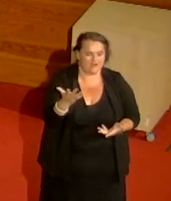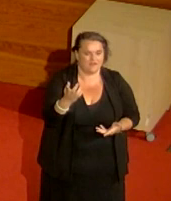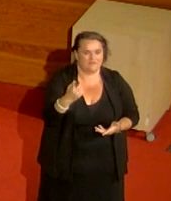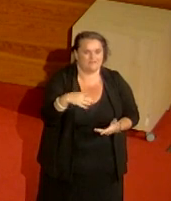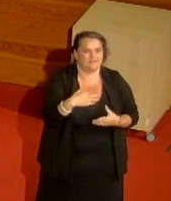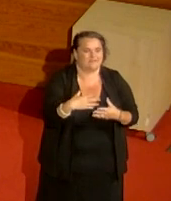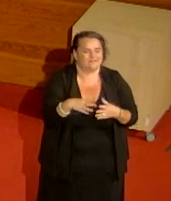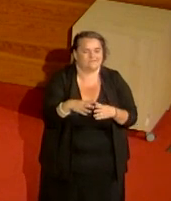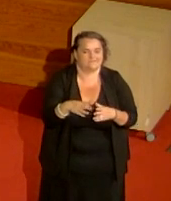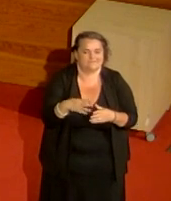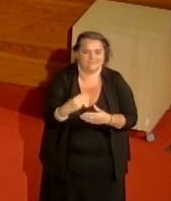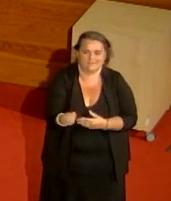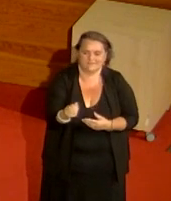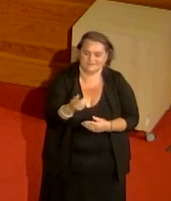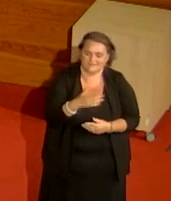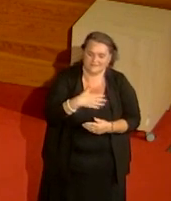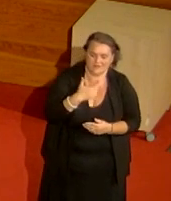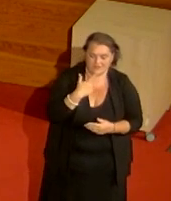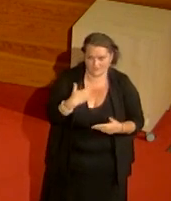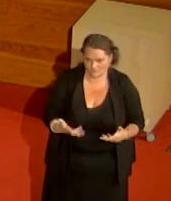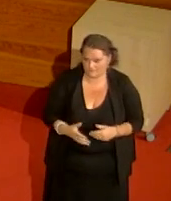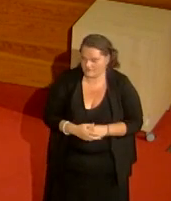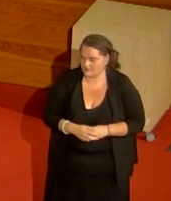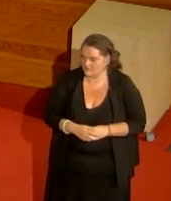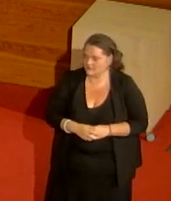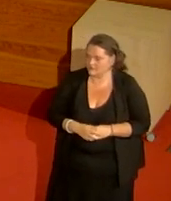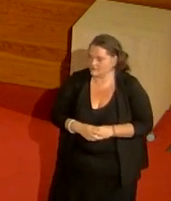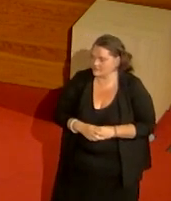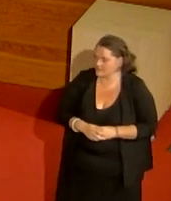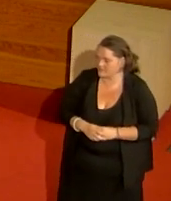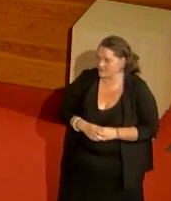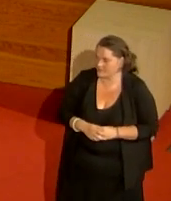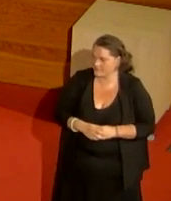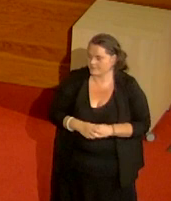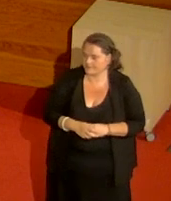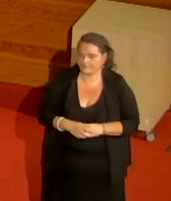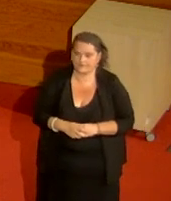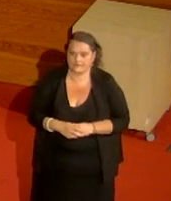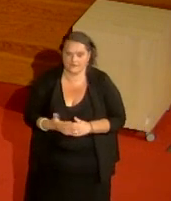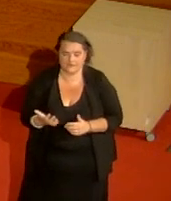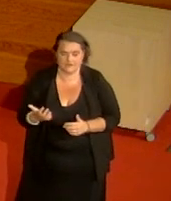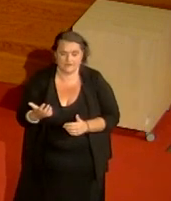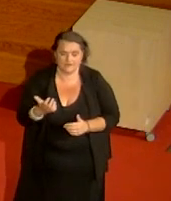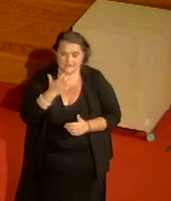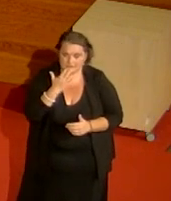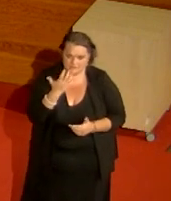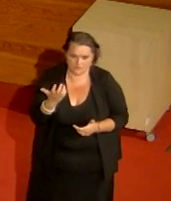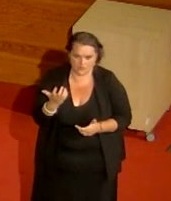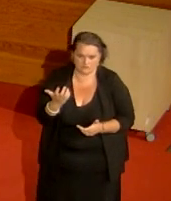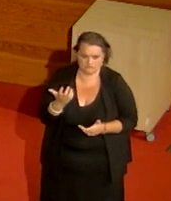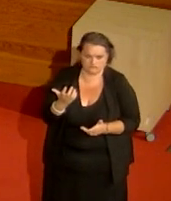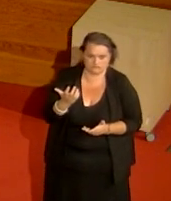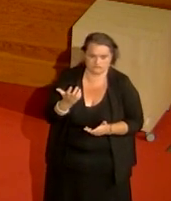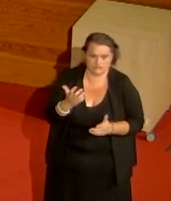refiriendo eh estos ejemplos de bucles invisibles que están y estarán cada vez más presentes en los algoritmo los